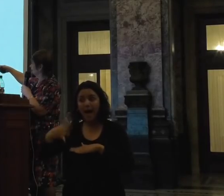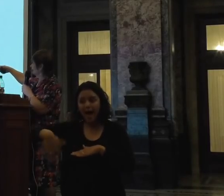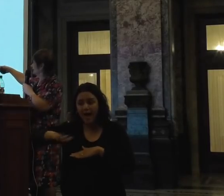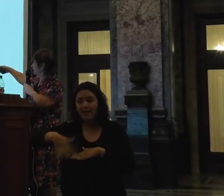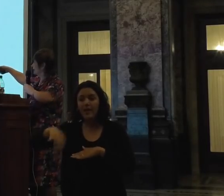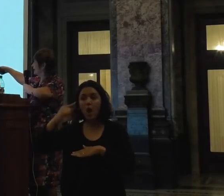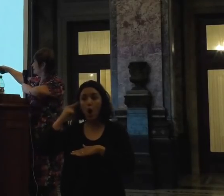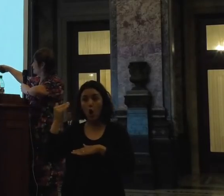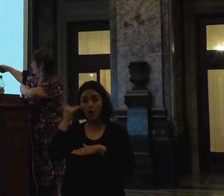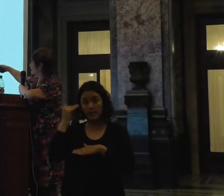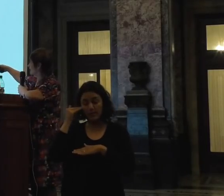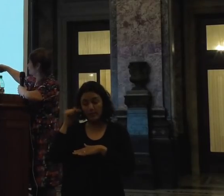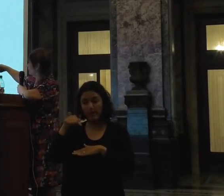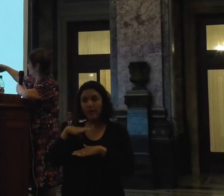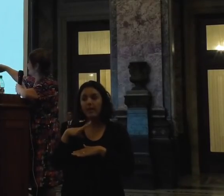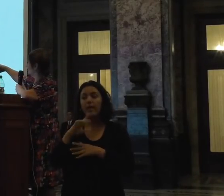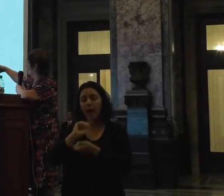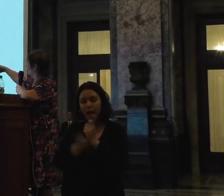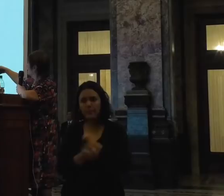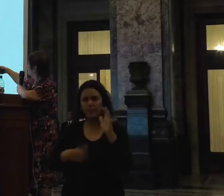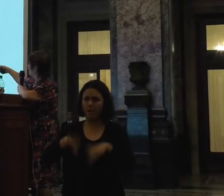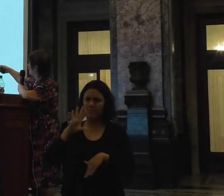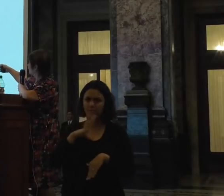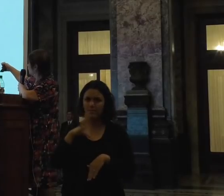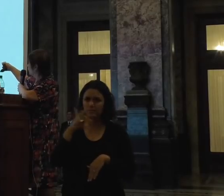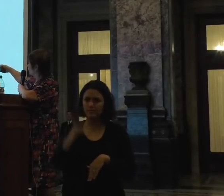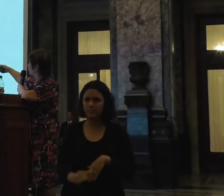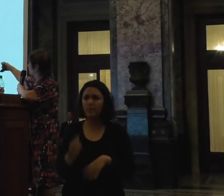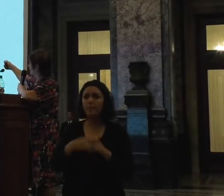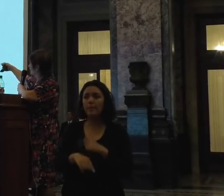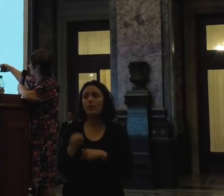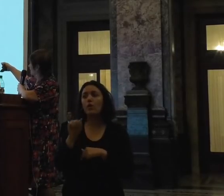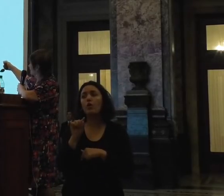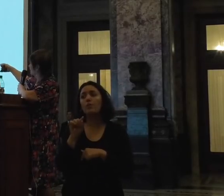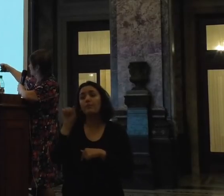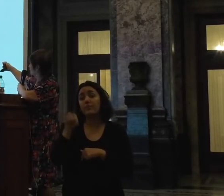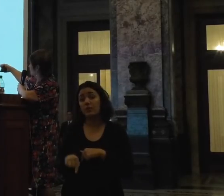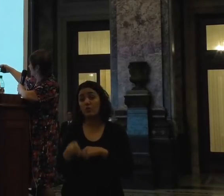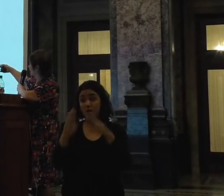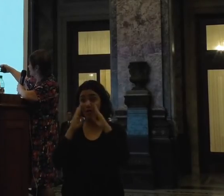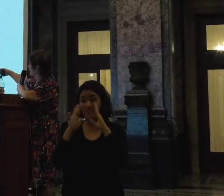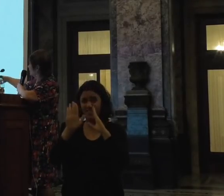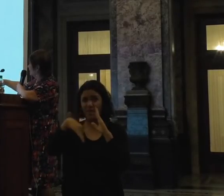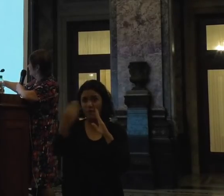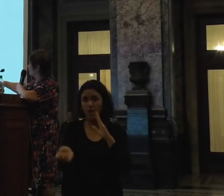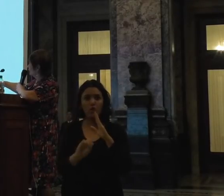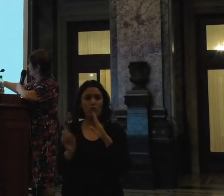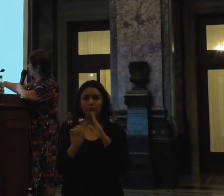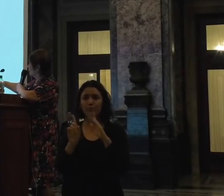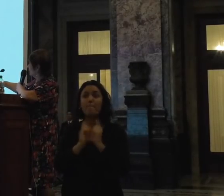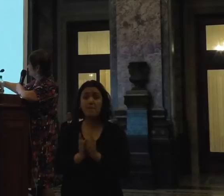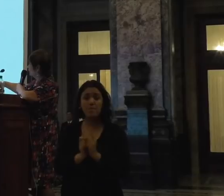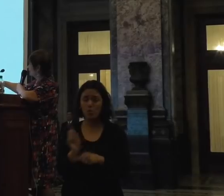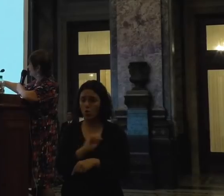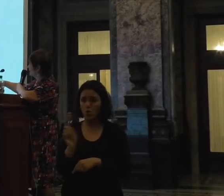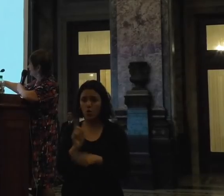más centrales, más cambio va a haber. Pero eso no ocurre para la atención exógena. Y el otro gran